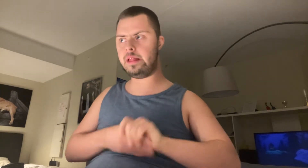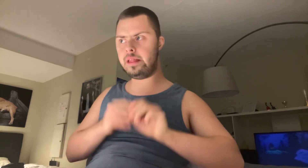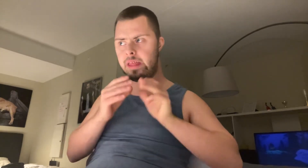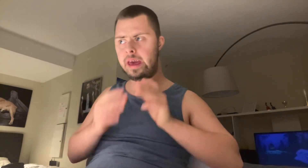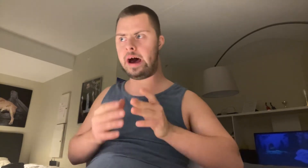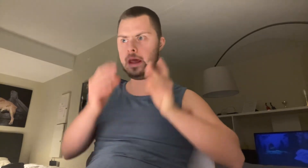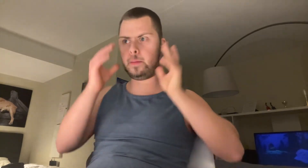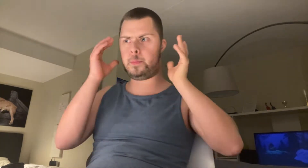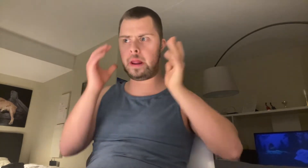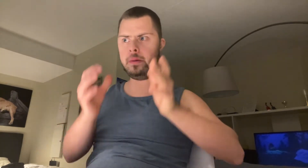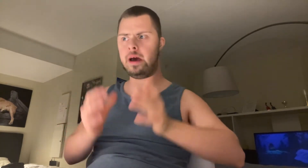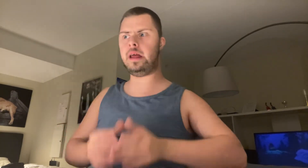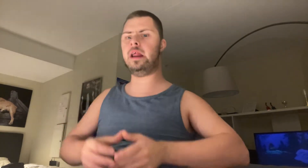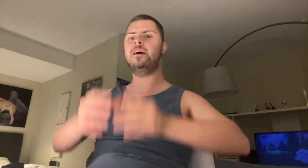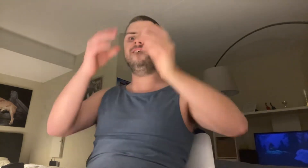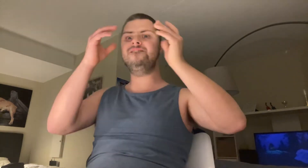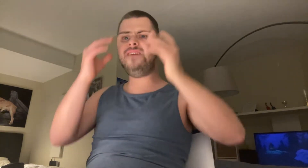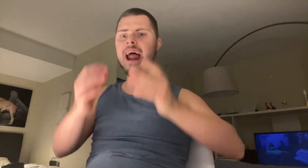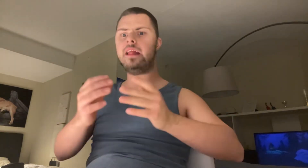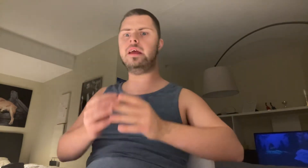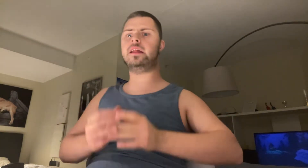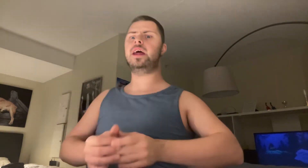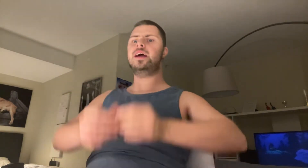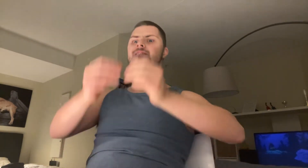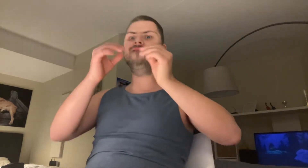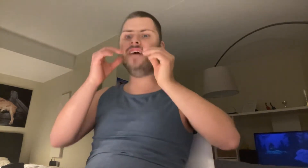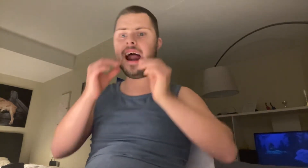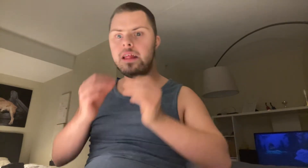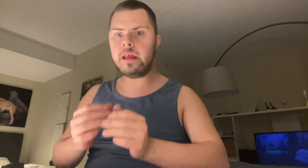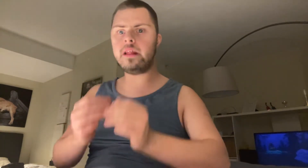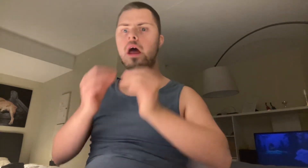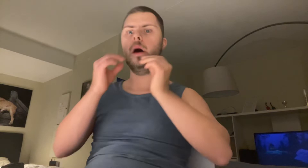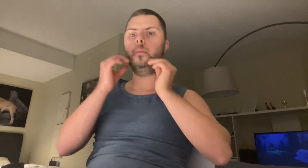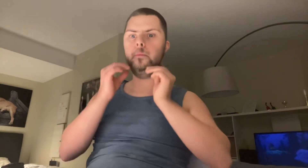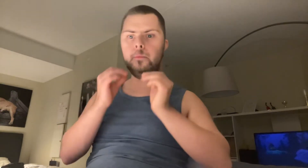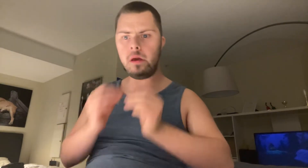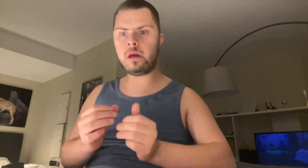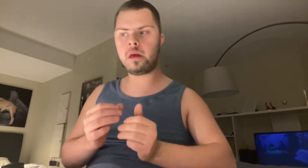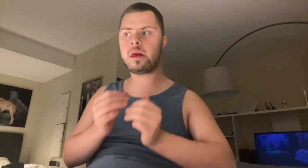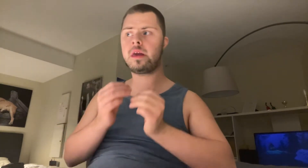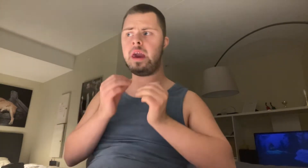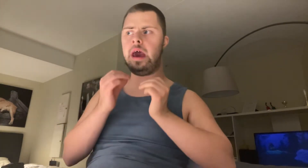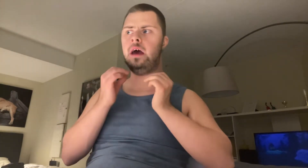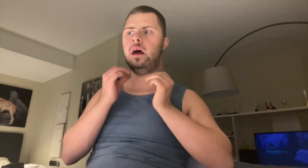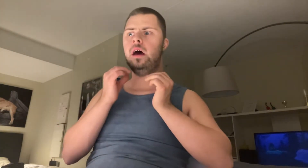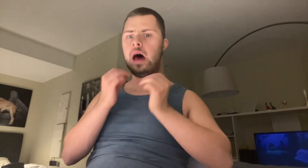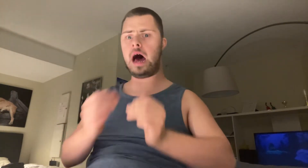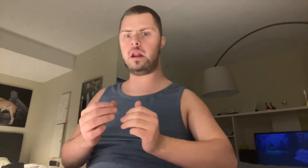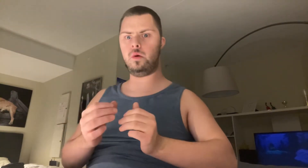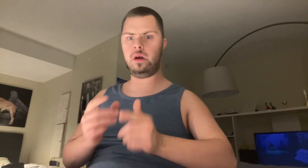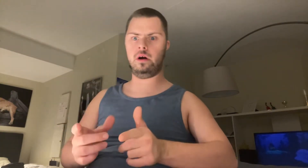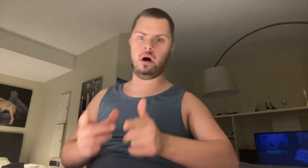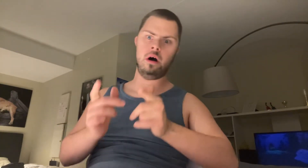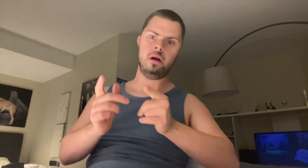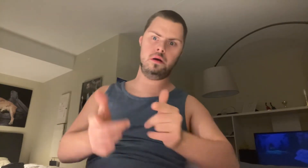Ni är premierar väldigt, väldigt mycket här nu idag. Just